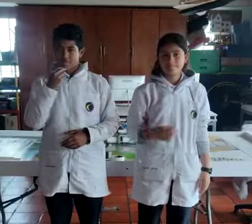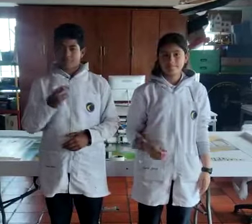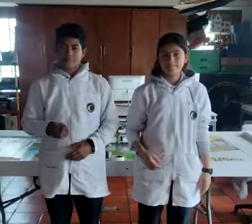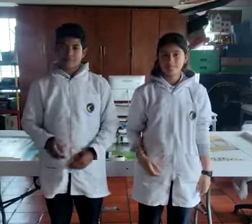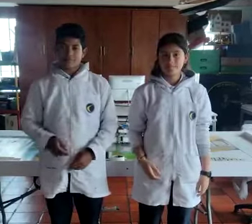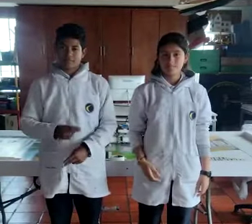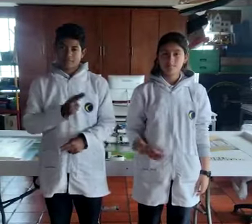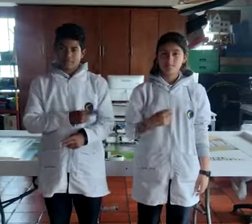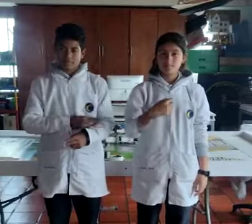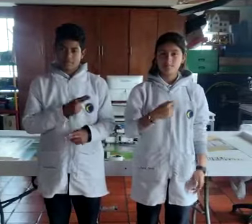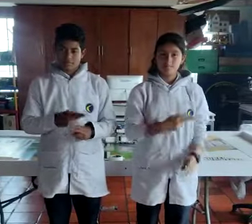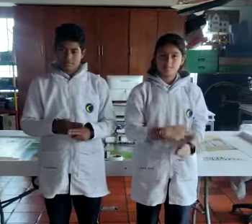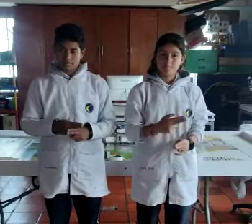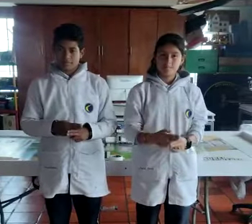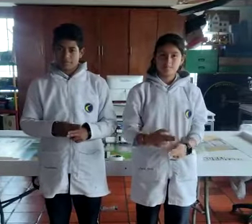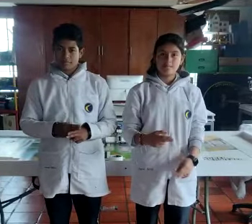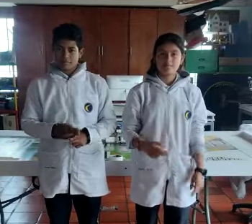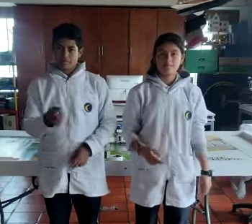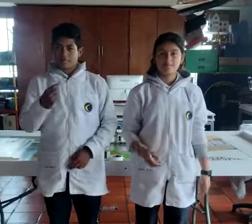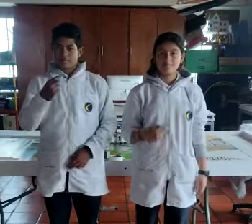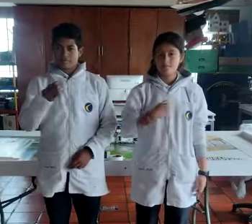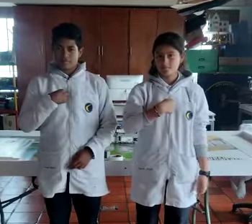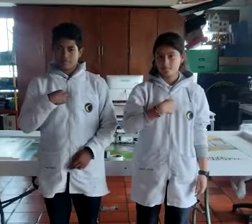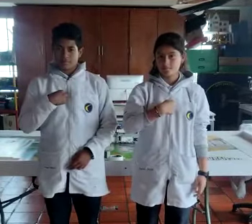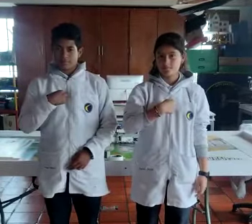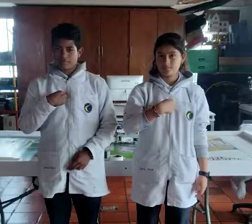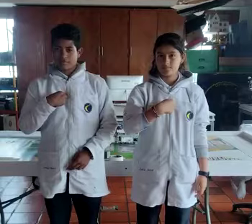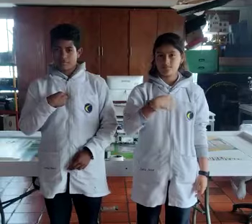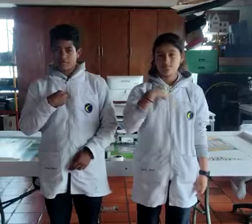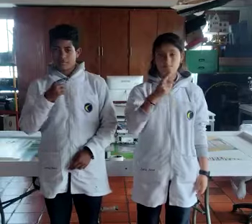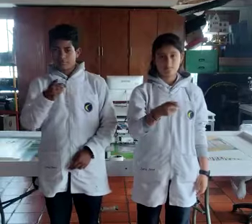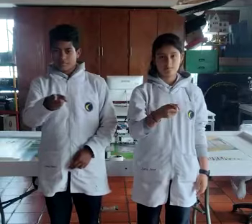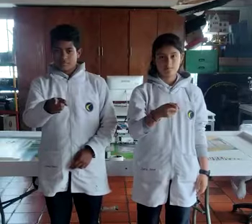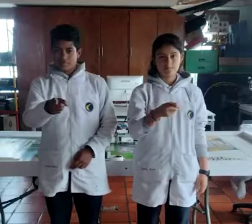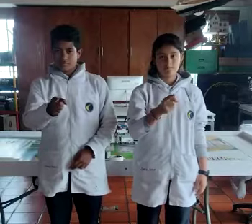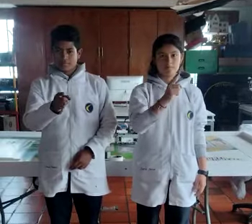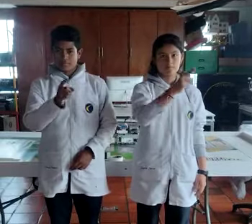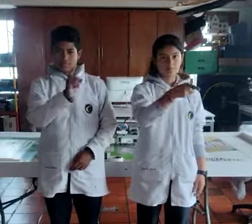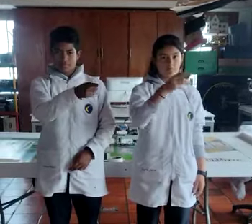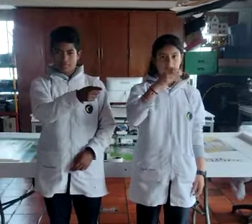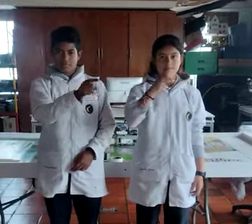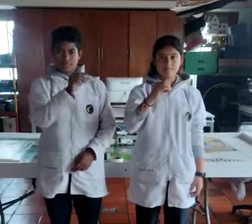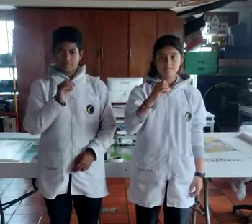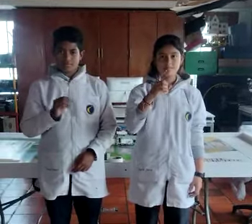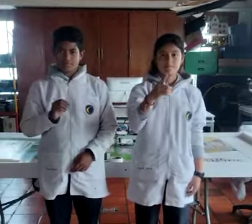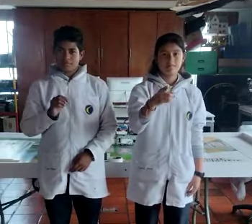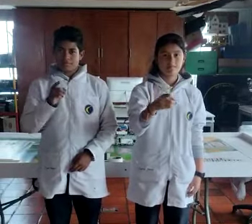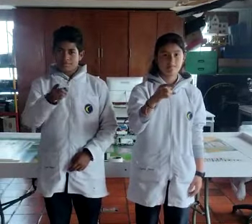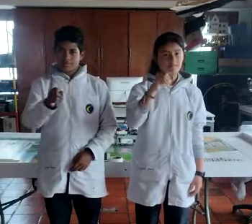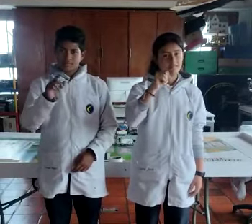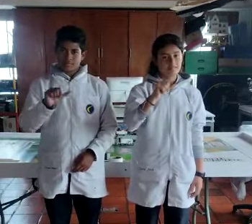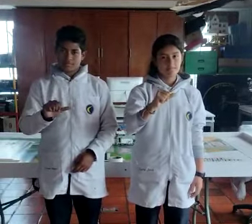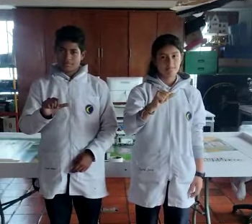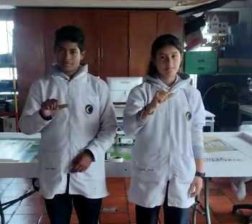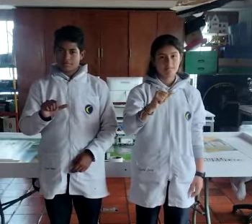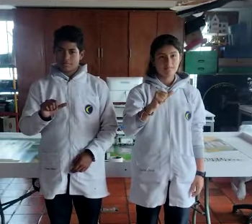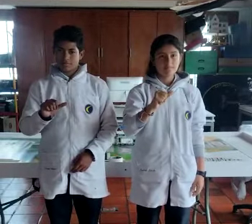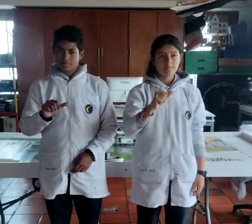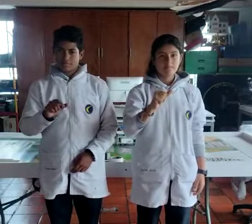Los pronombres. Yo, tú, él, ella, ellos,